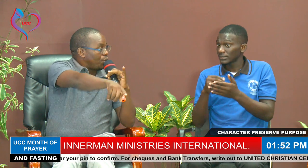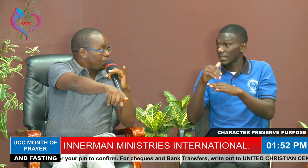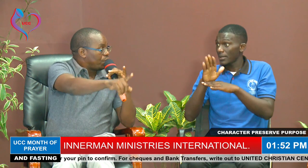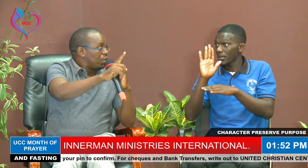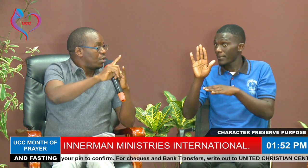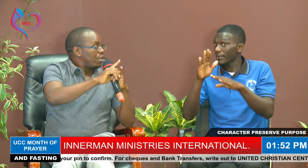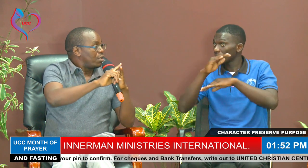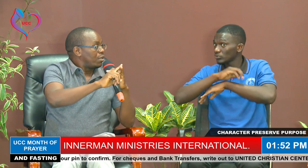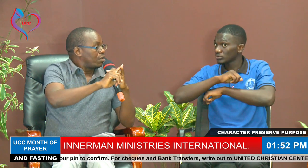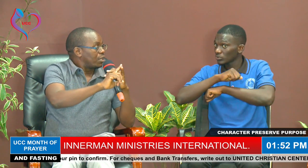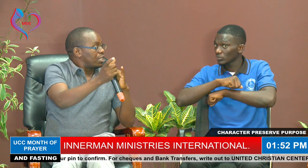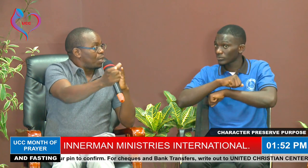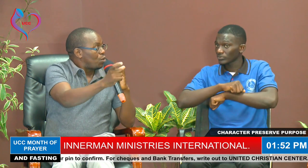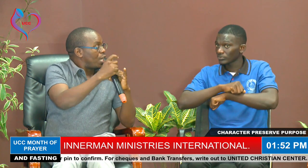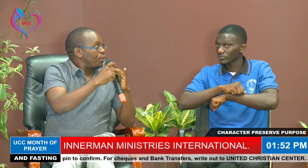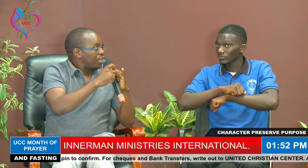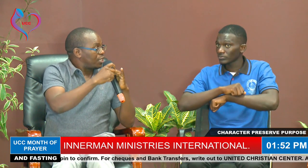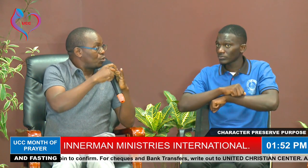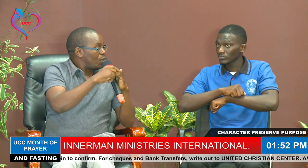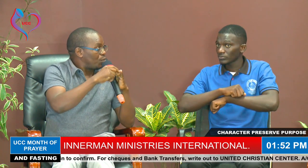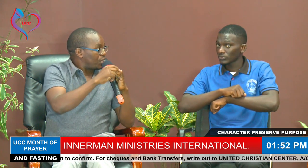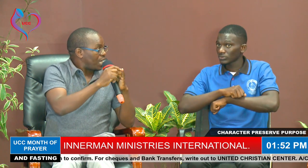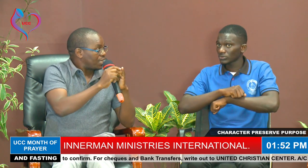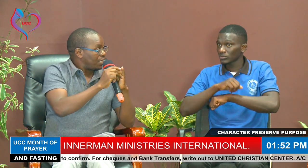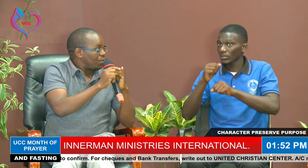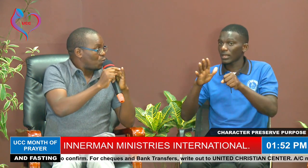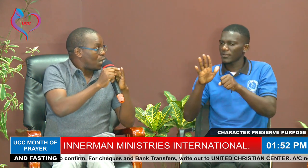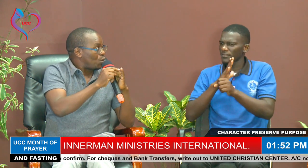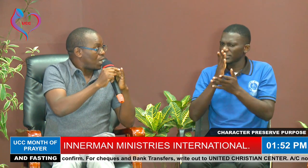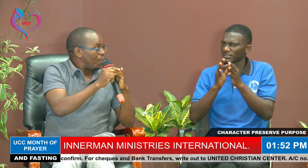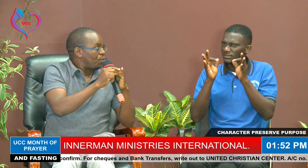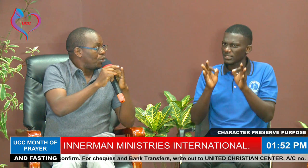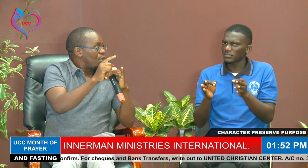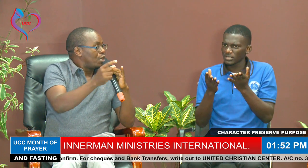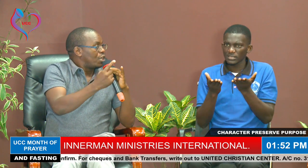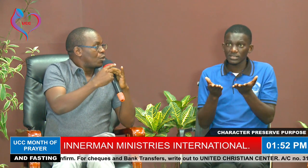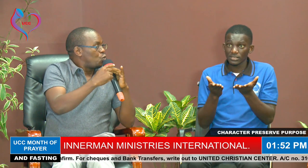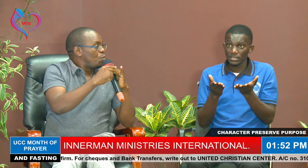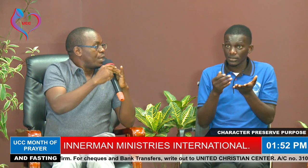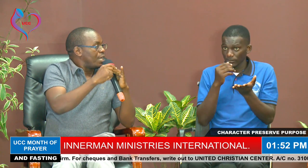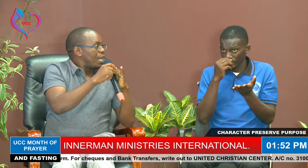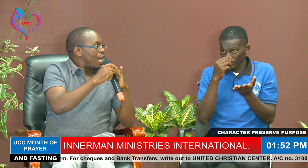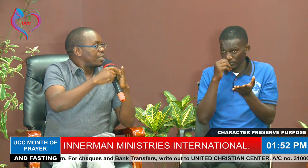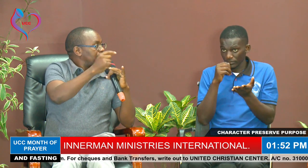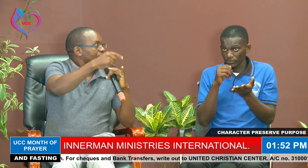wano nzimbe ko gap jenzi juza wano mu chachi yaliwo gap kumbe